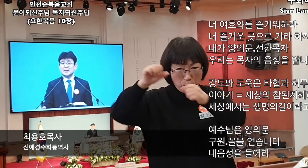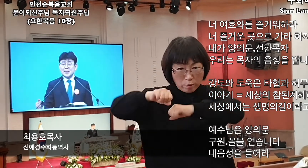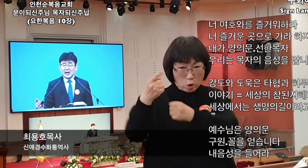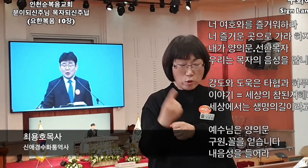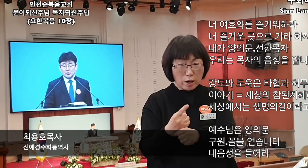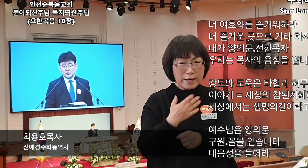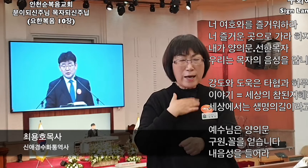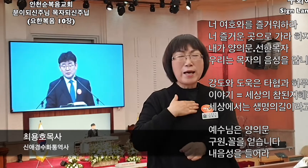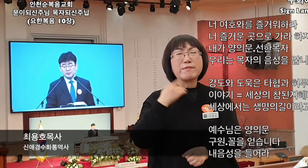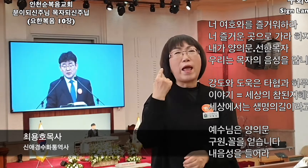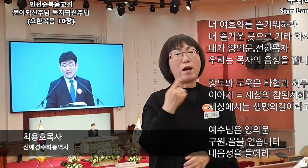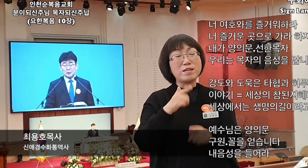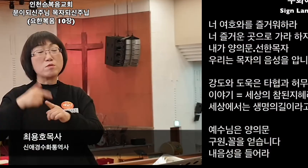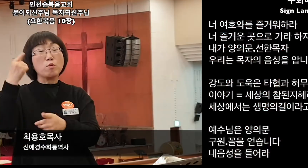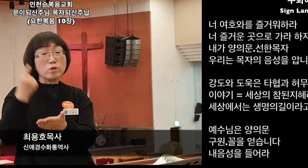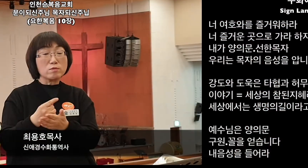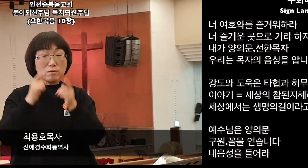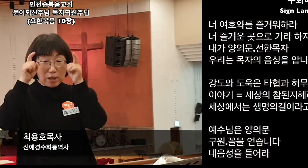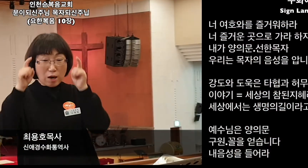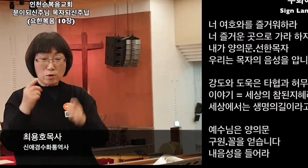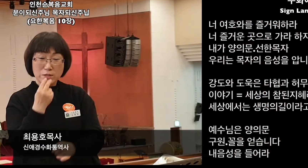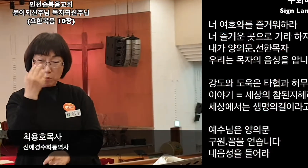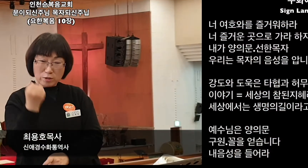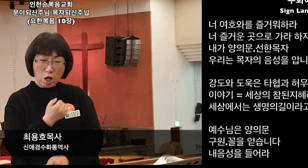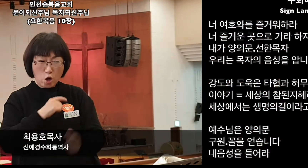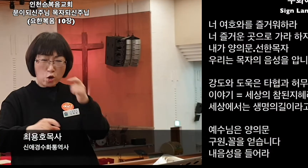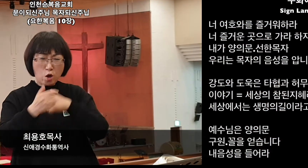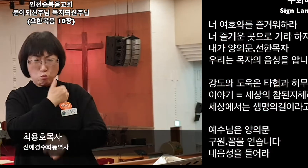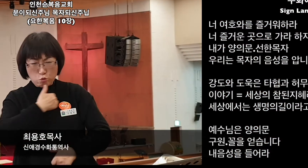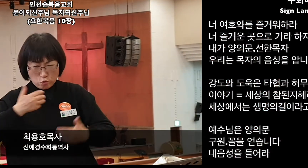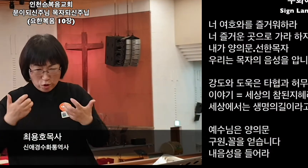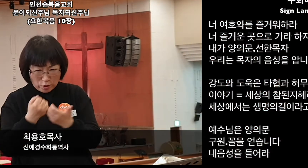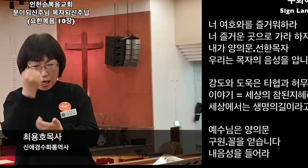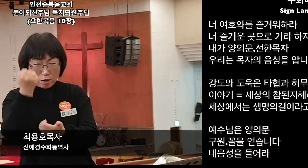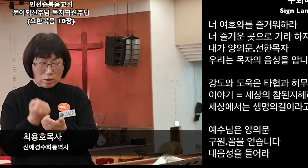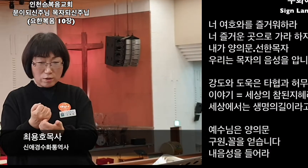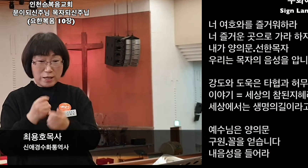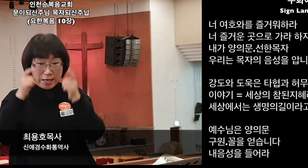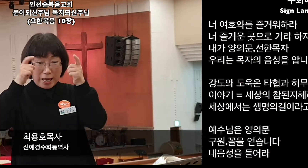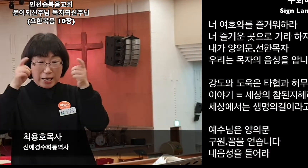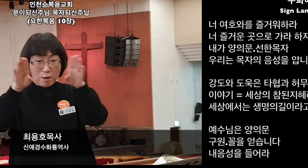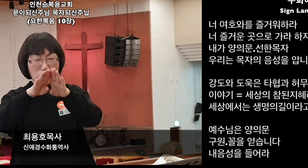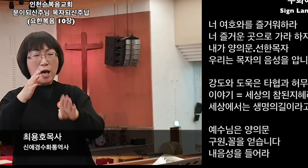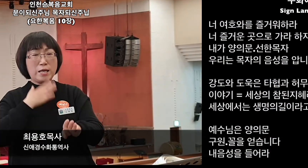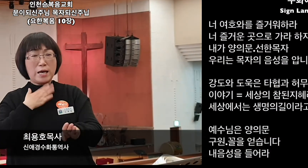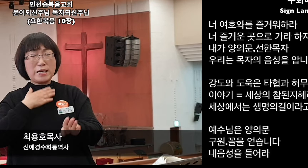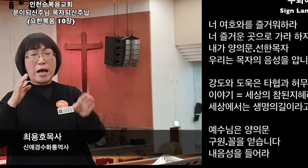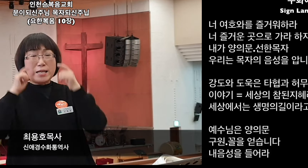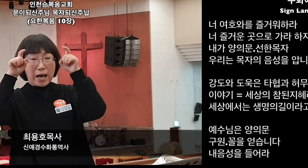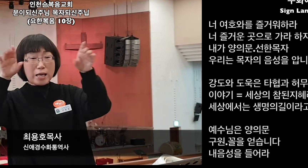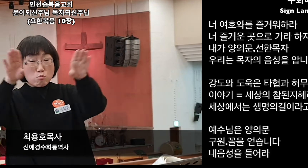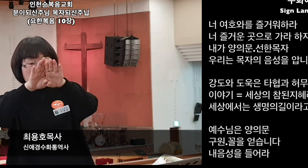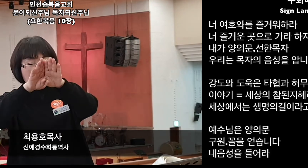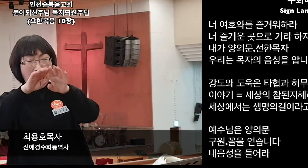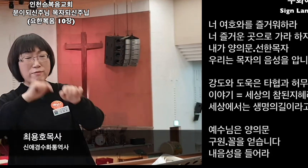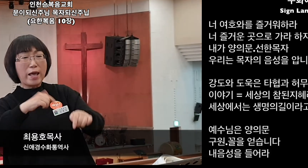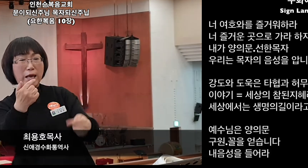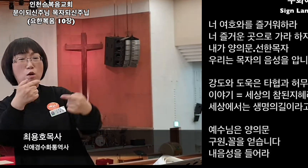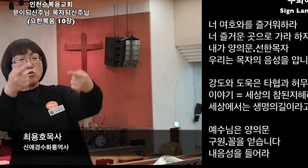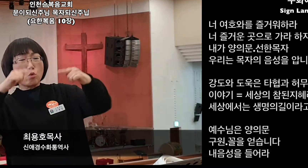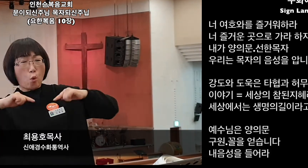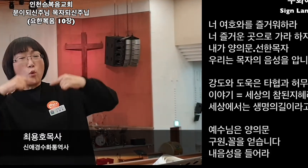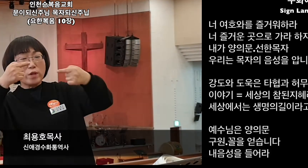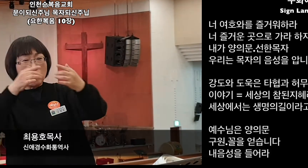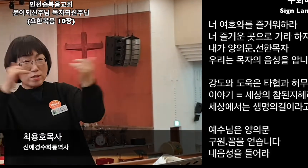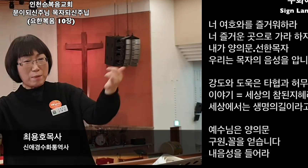멸망시키라고요. 하지만 내가 오는 것은 양으로 생명을 얻되 더 풍성히 얻게 하는 것. 너희 양의 문 내게로 들어와야 구원을 얻는데 여기서 들어오고